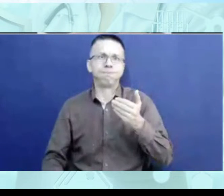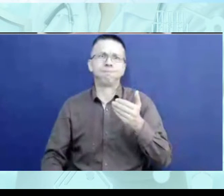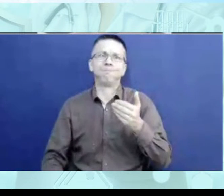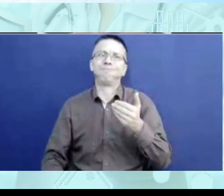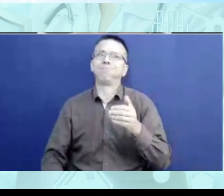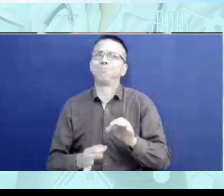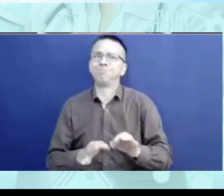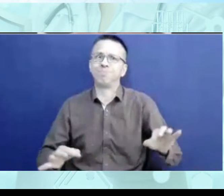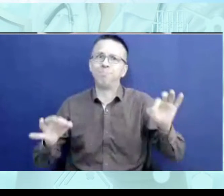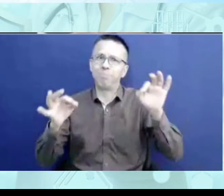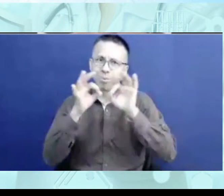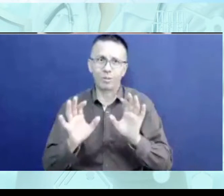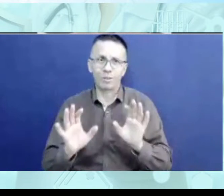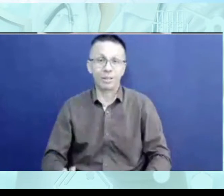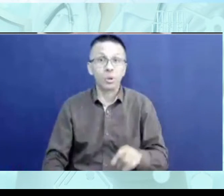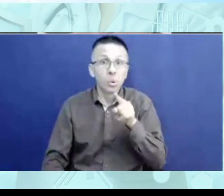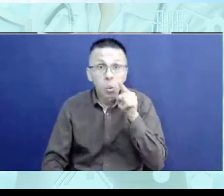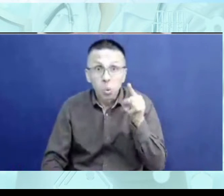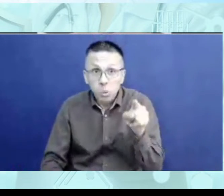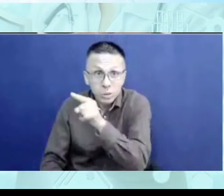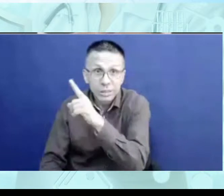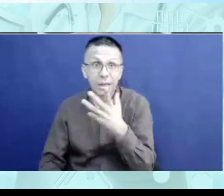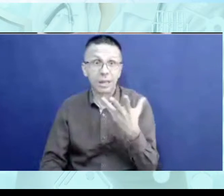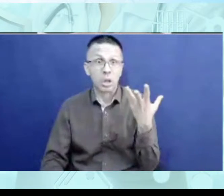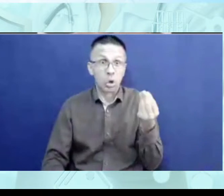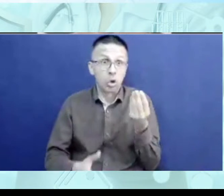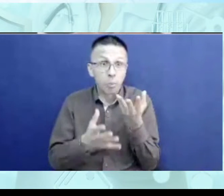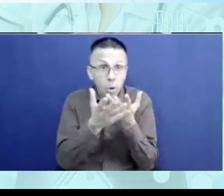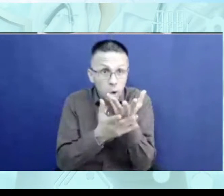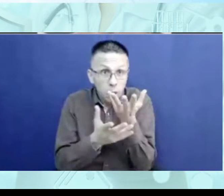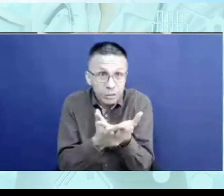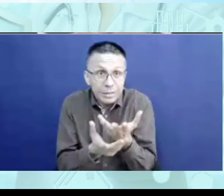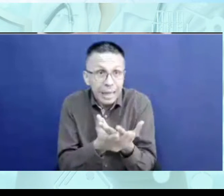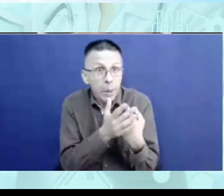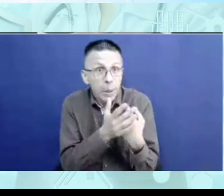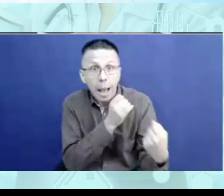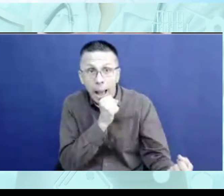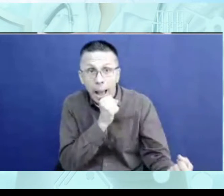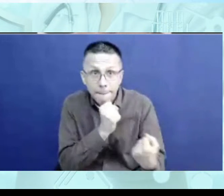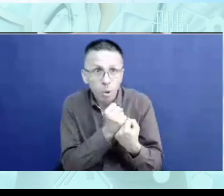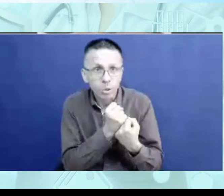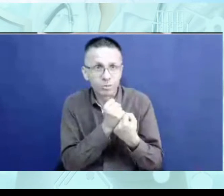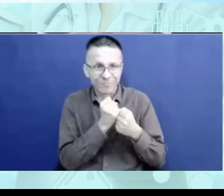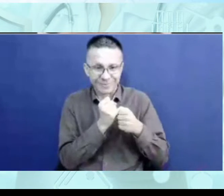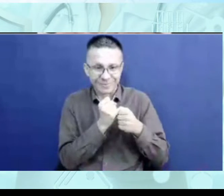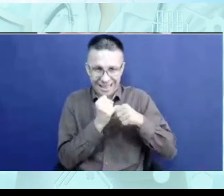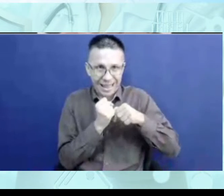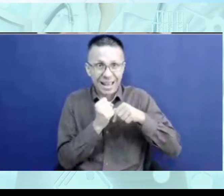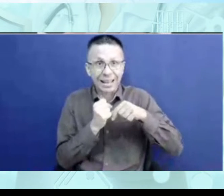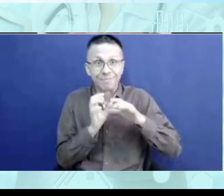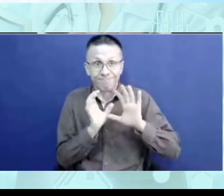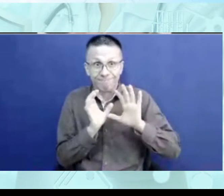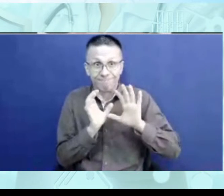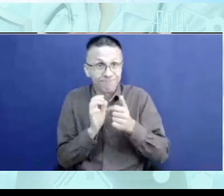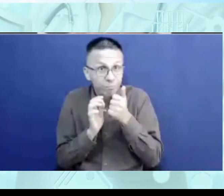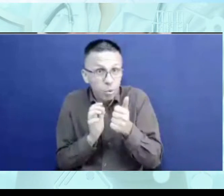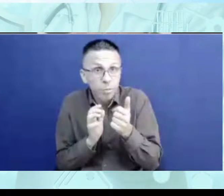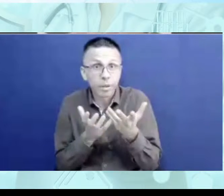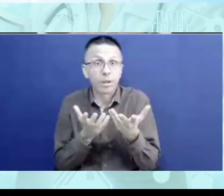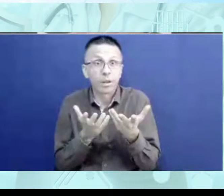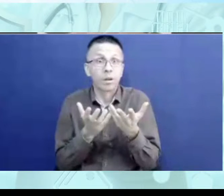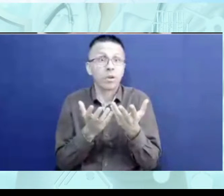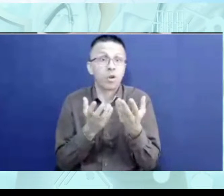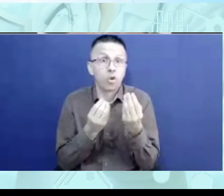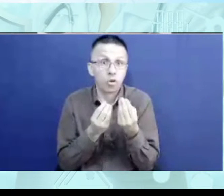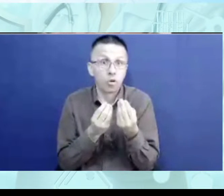mano y de la ayuda de todos ustedes, de la consejería que nos ha acompañado también durante todo este año, de los profesionales